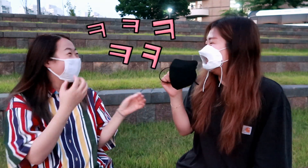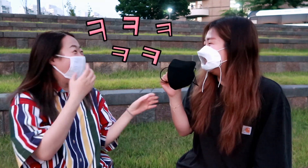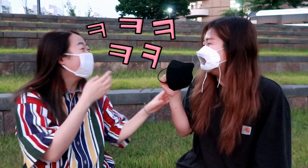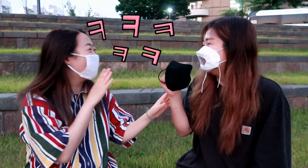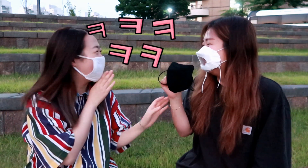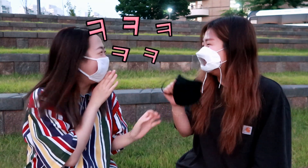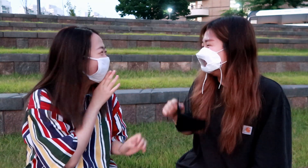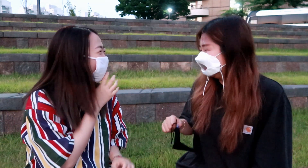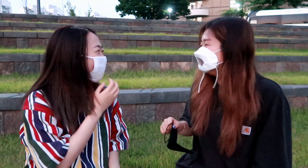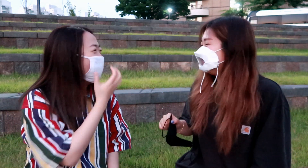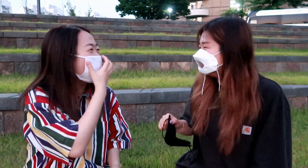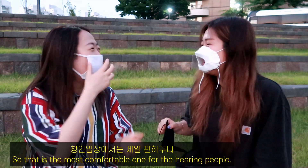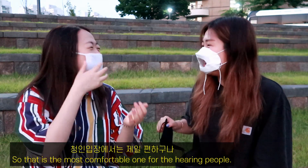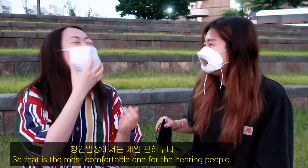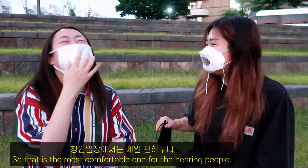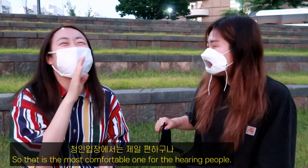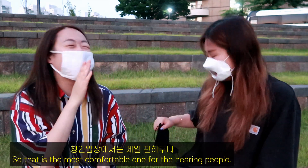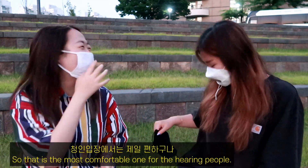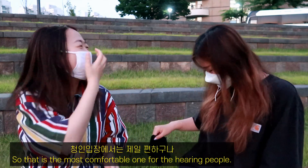아! 아, 진짜? 맞아. 야,